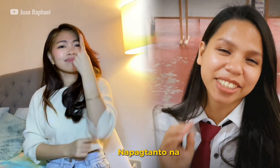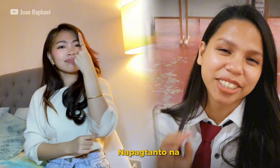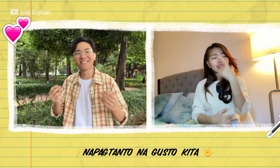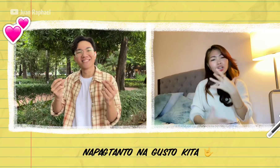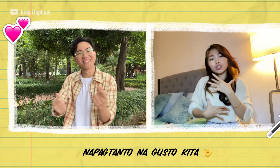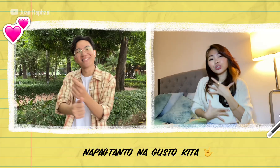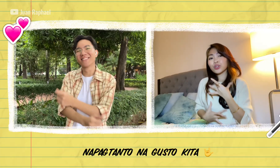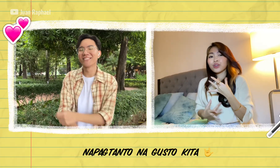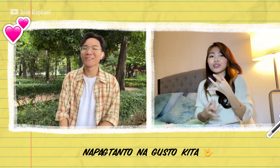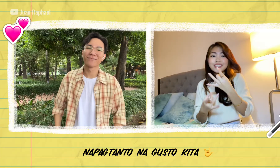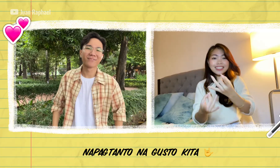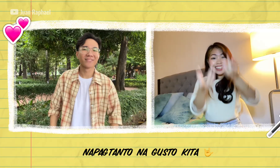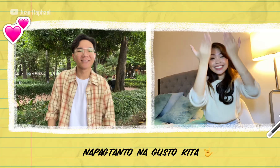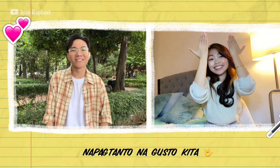napagtanto na gusto kita.